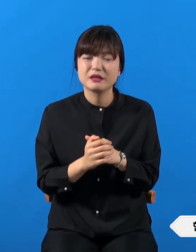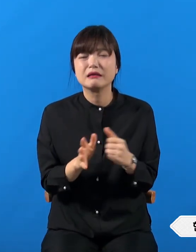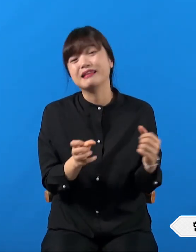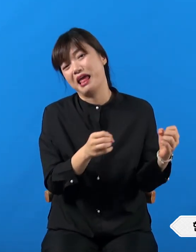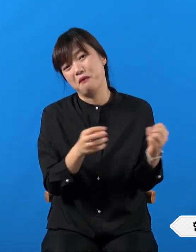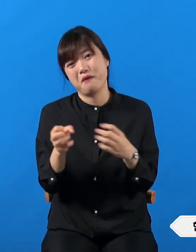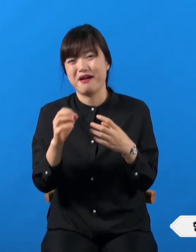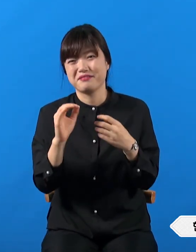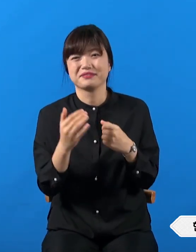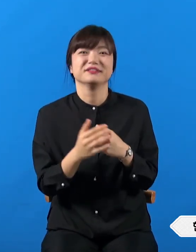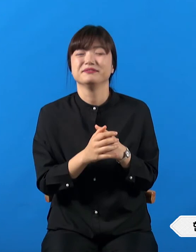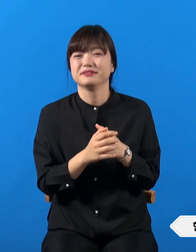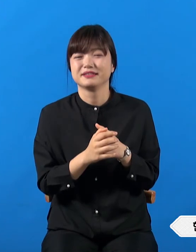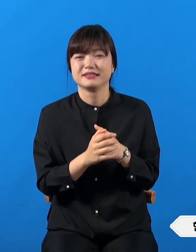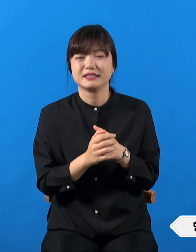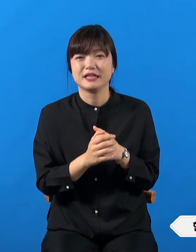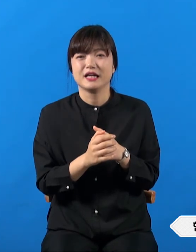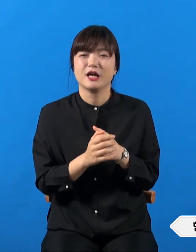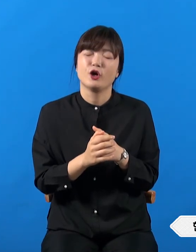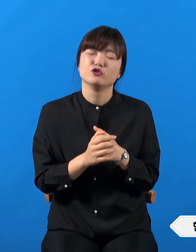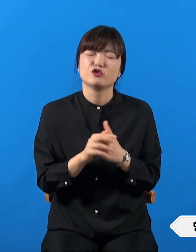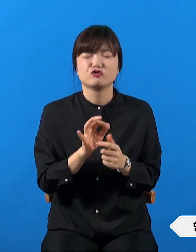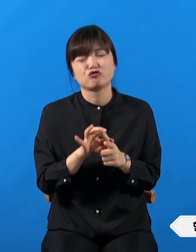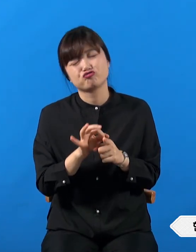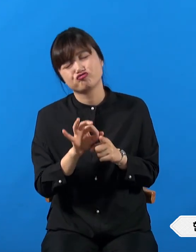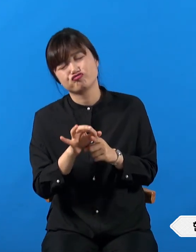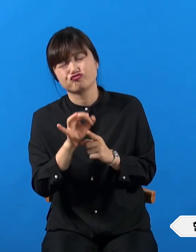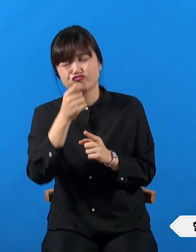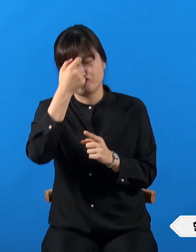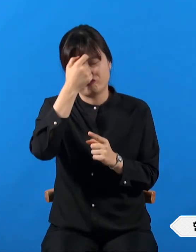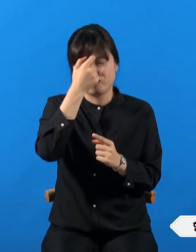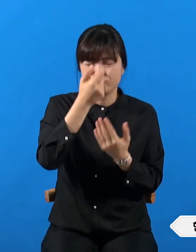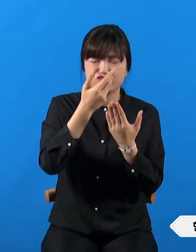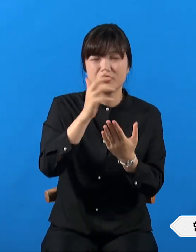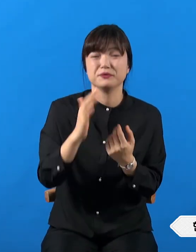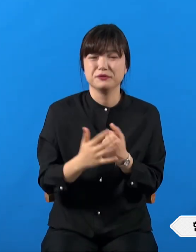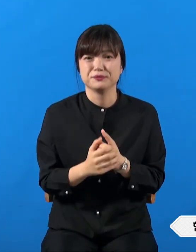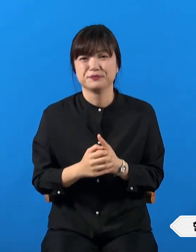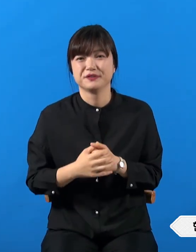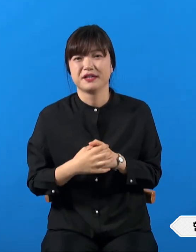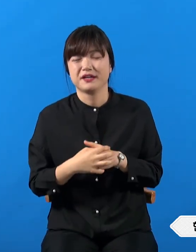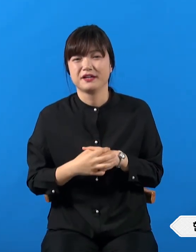털어놓고 대화를 나누는 것입니다. 제잘제잘 대화를 나누는 것입니다.